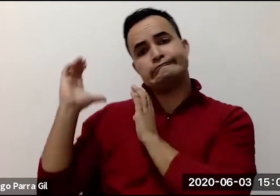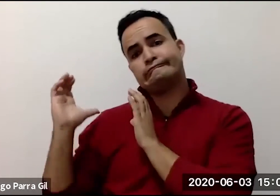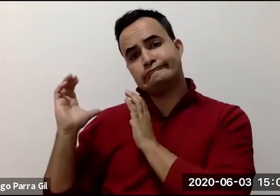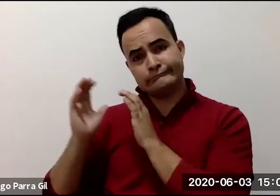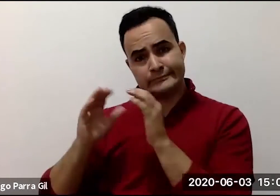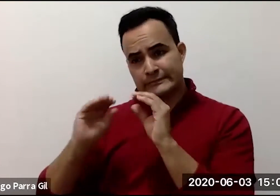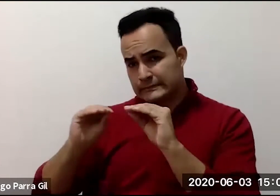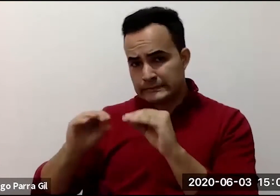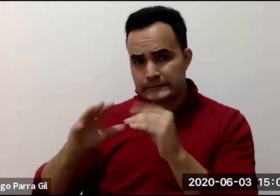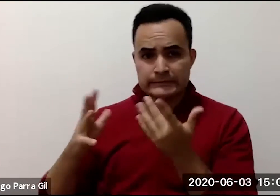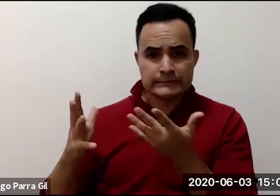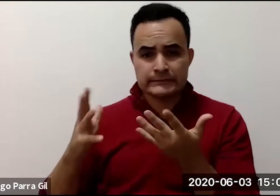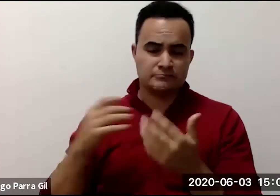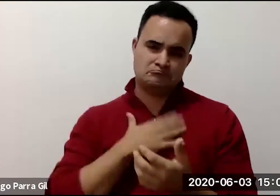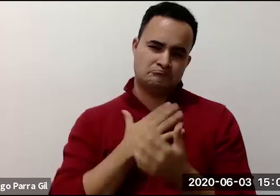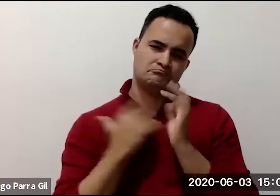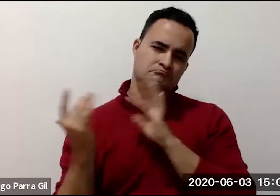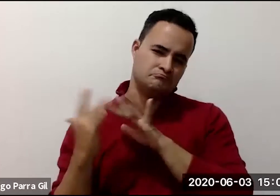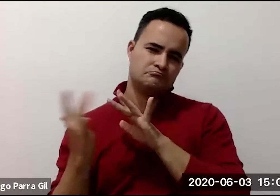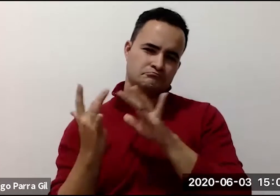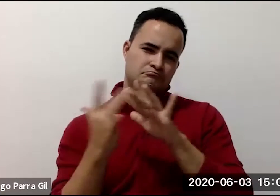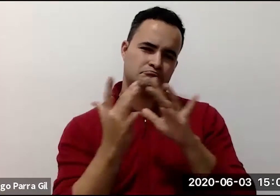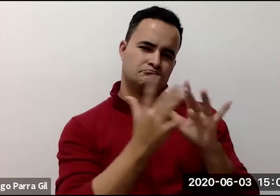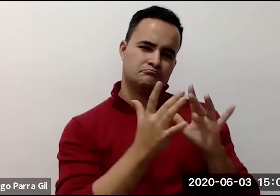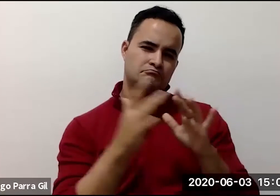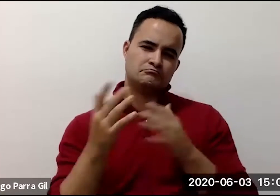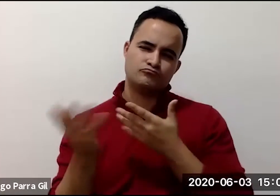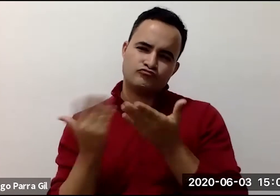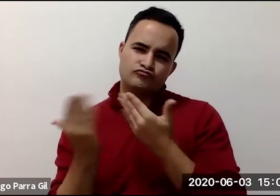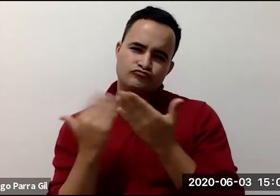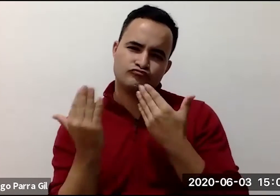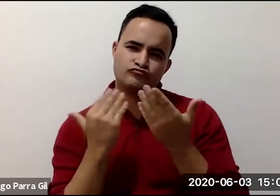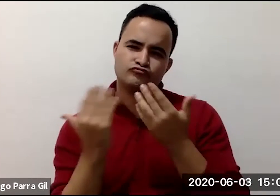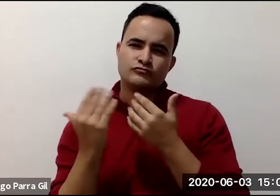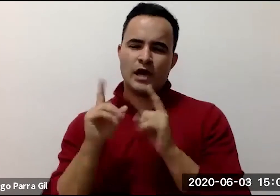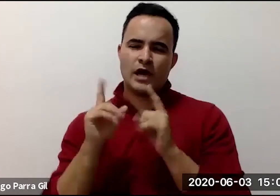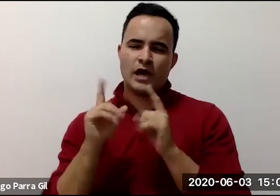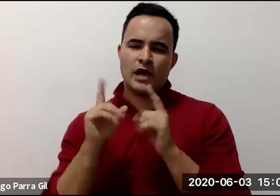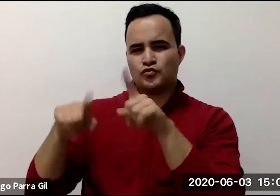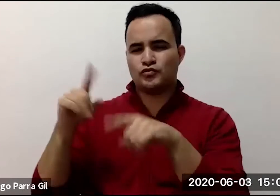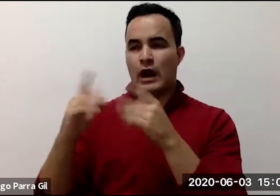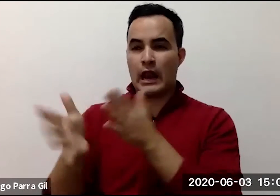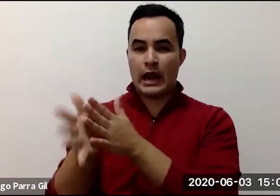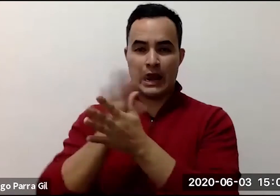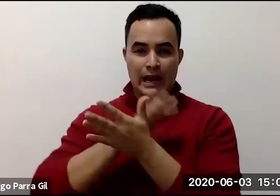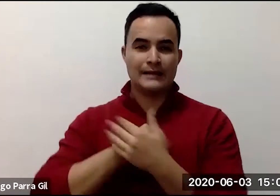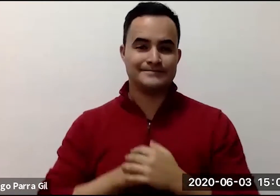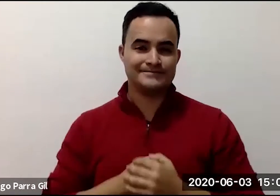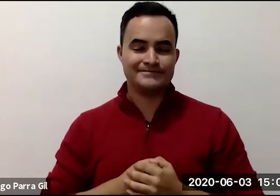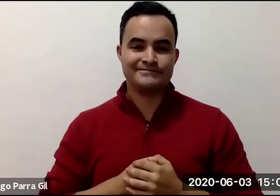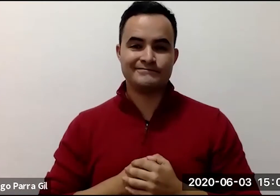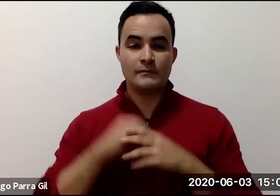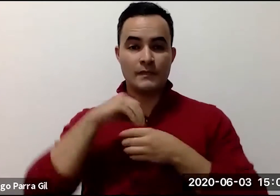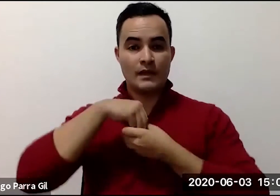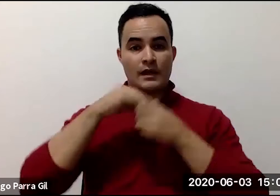cuales mantengo una relación un poco más estrecha, ¿no? Estar encerrado en tu casa implica más horas de